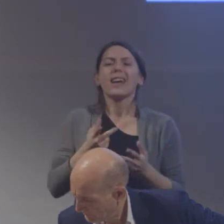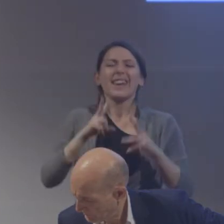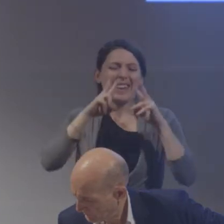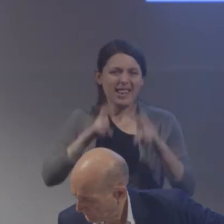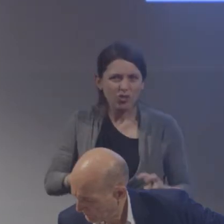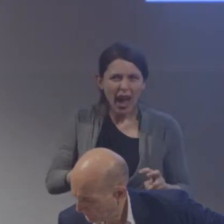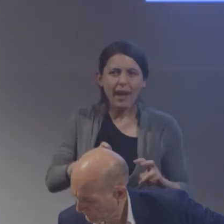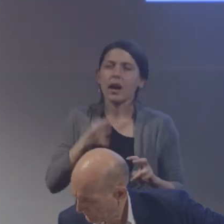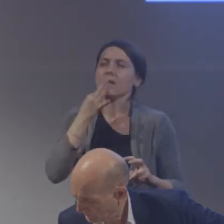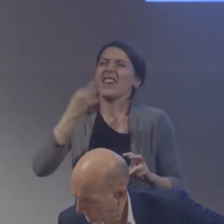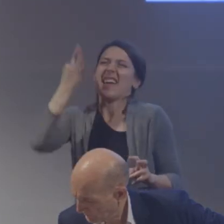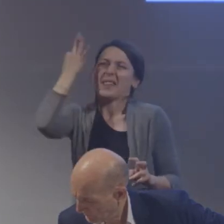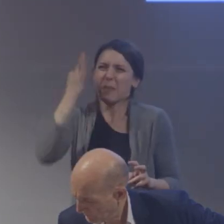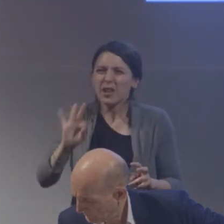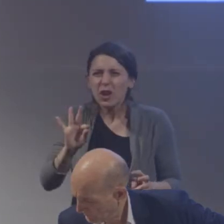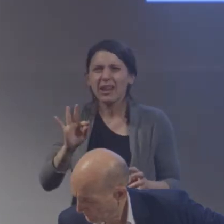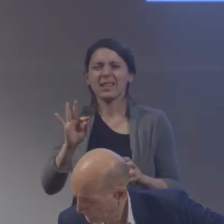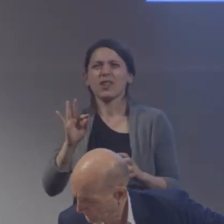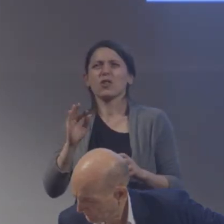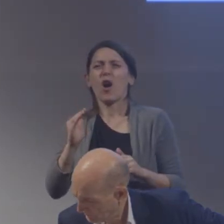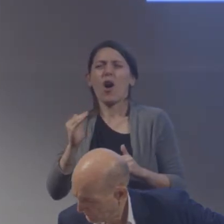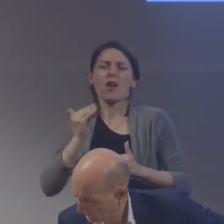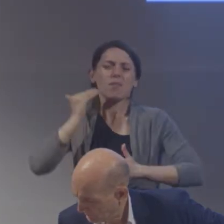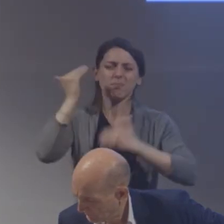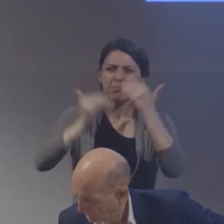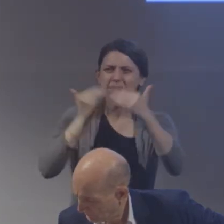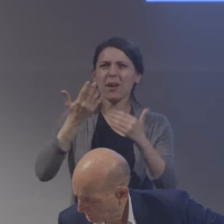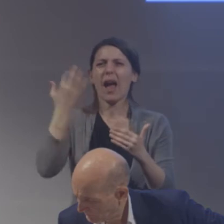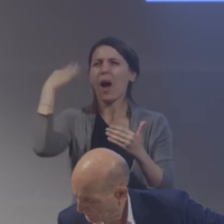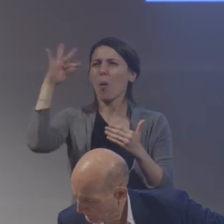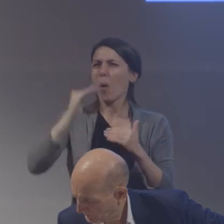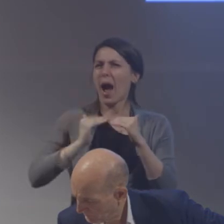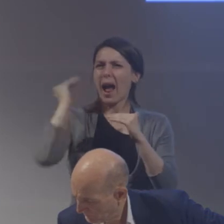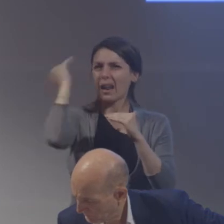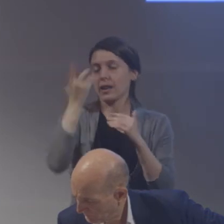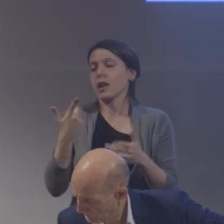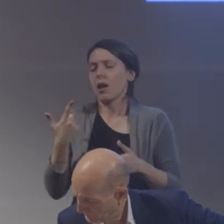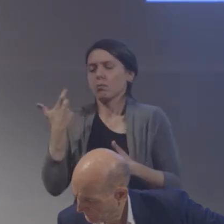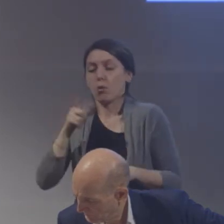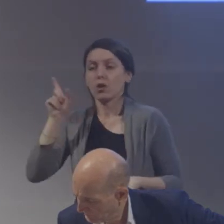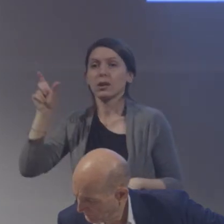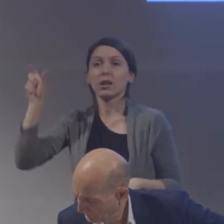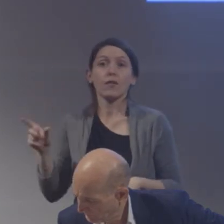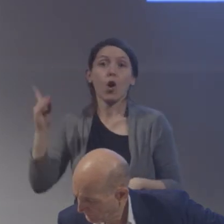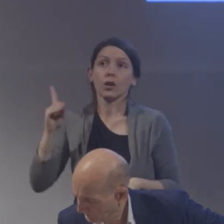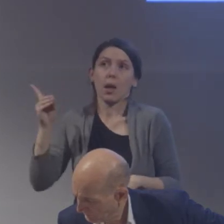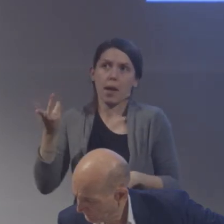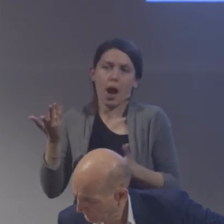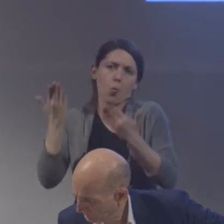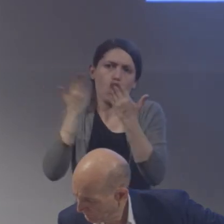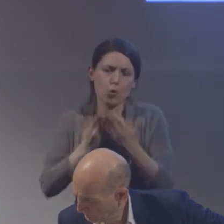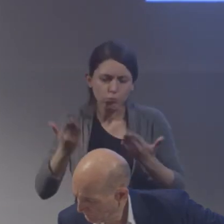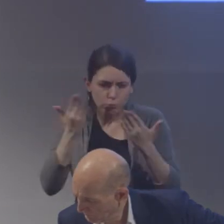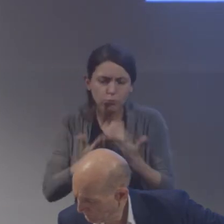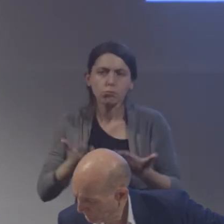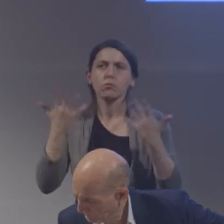specializzazione, lo specialismo a livelli di eccellenza che De Mauro ha praticato nei suoi